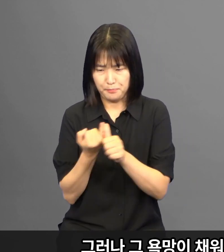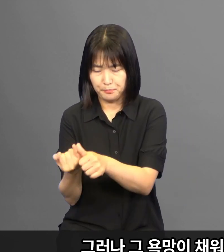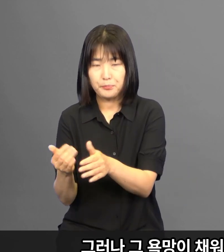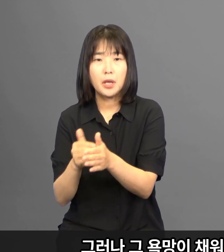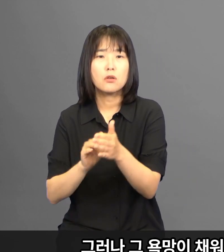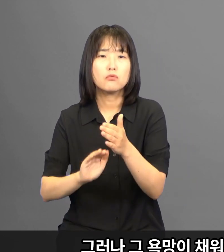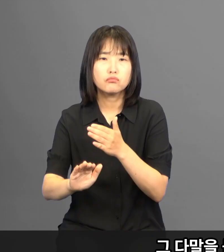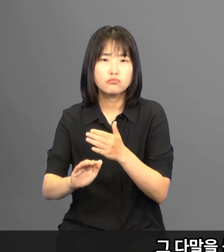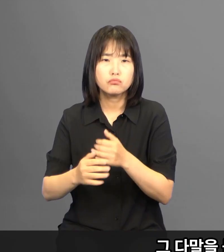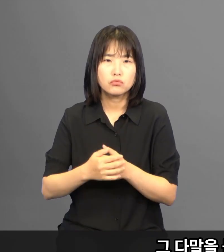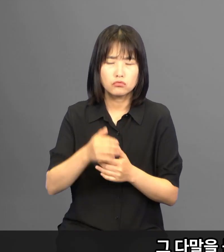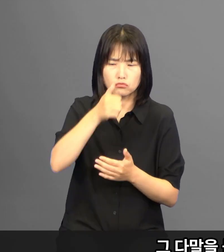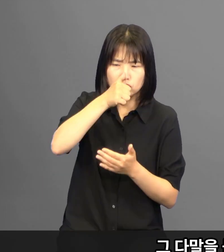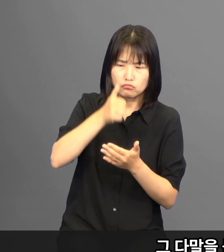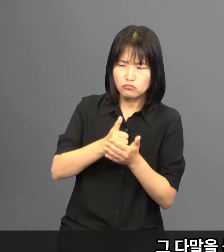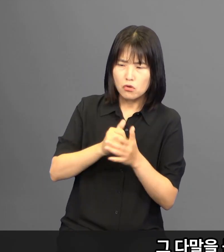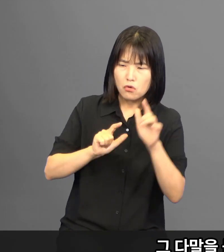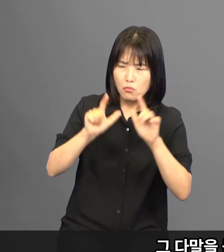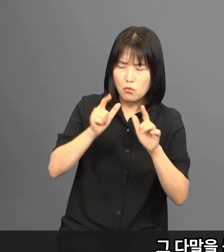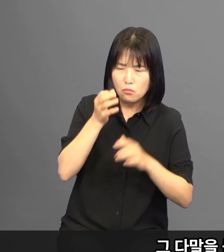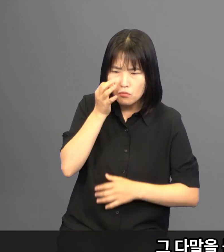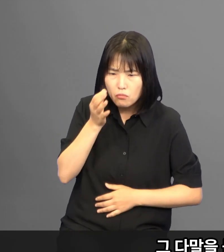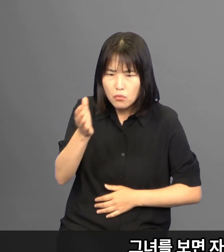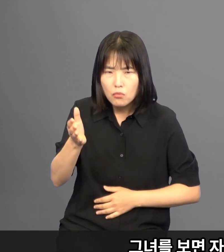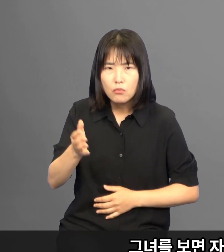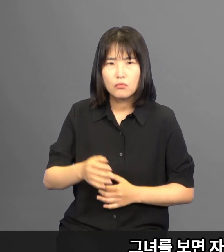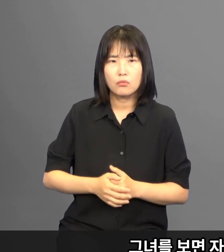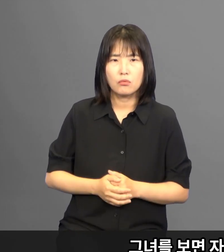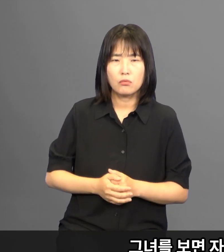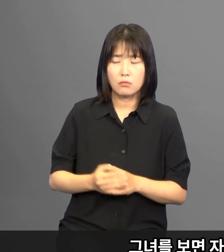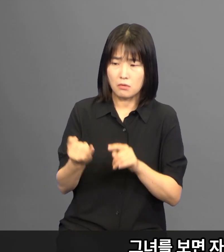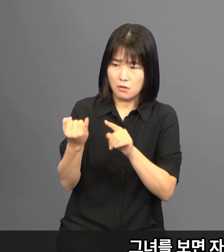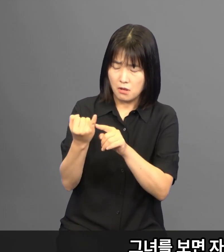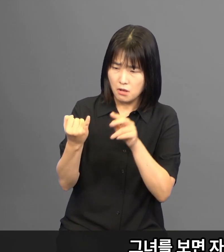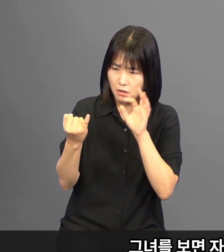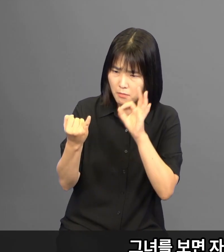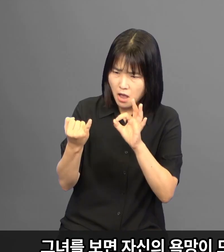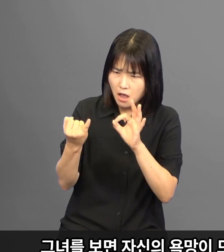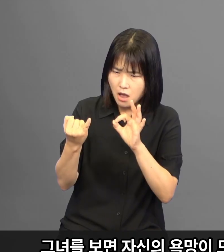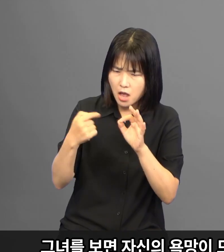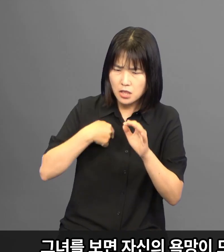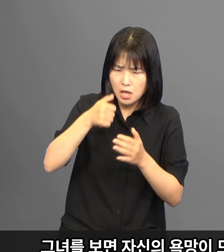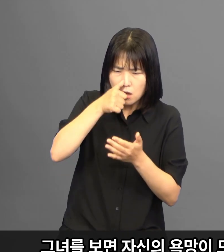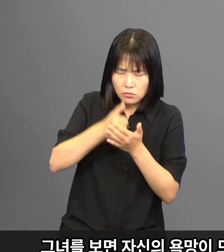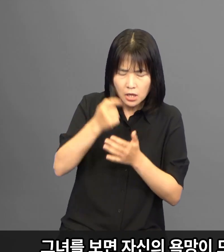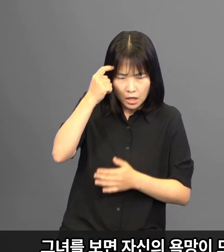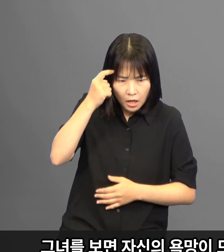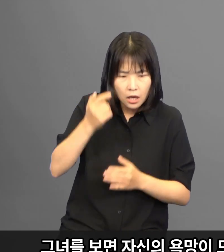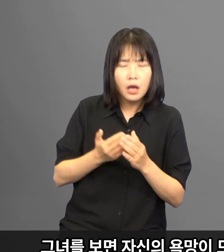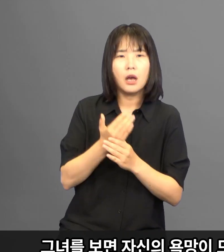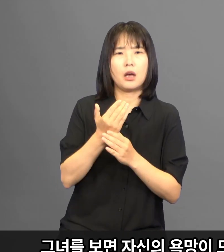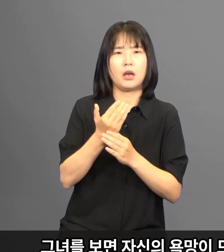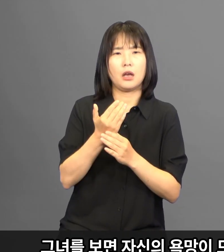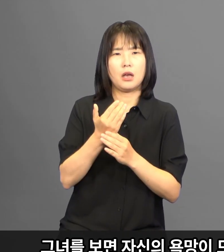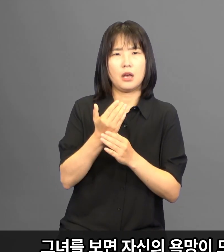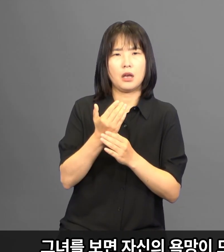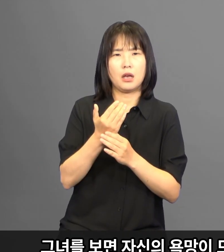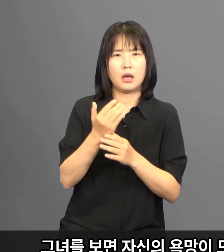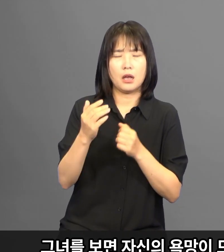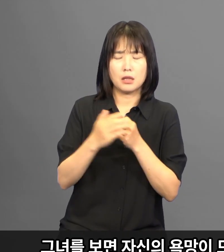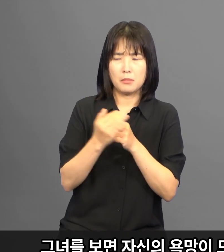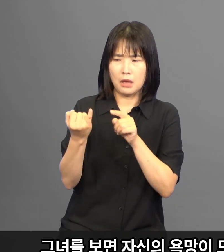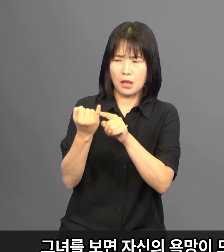죄악된 모습을 보여주는 그 다말을 볼 때 싫은 거예요. 그녀를 보면 자신의 죄가 드러나니까, 그녀를 보면 자신의 욕망이 드러나